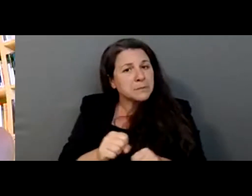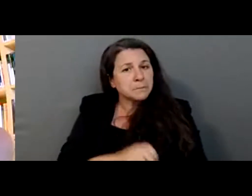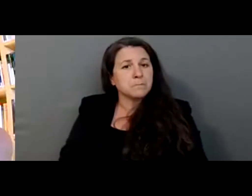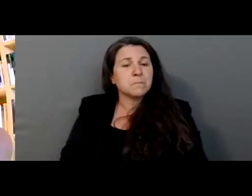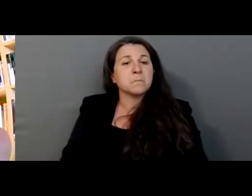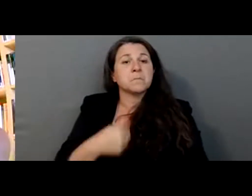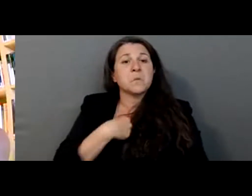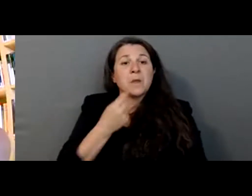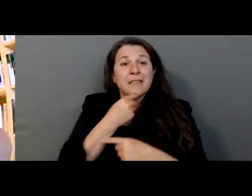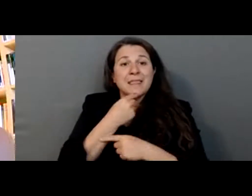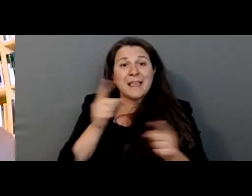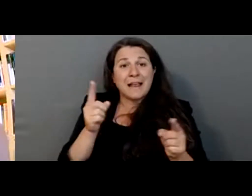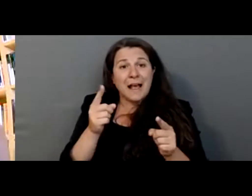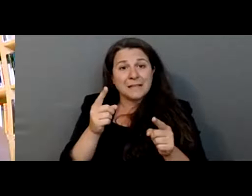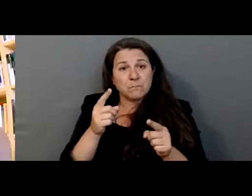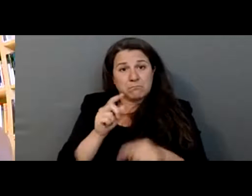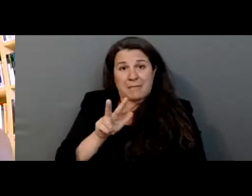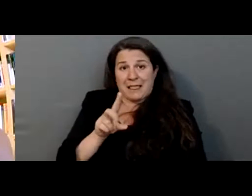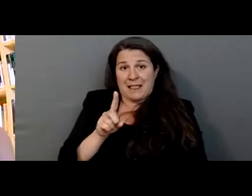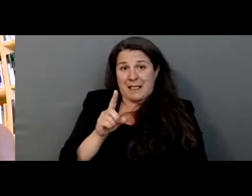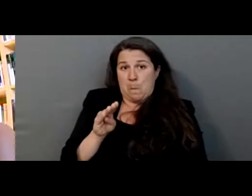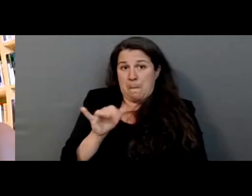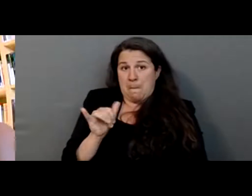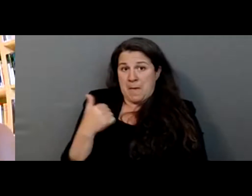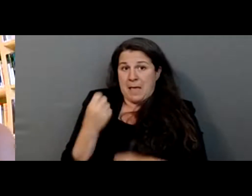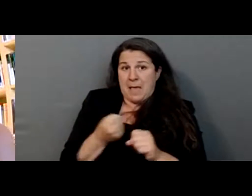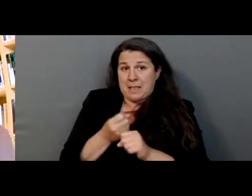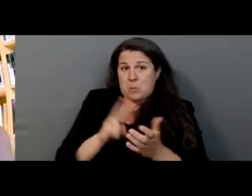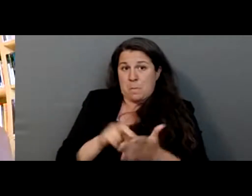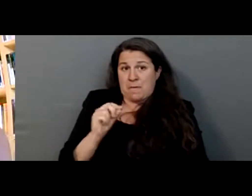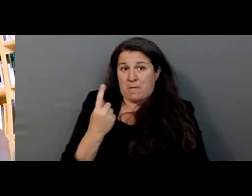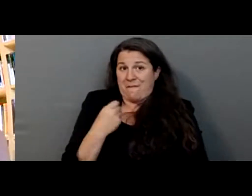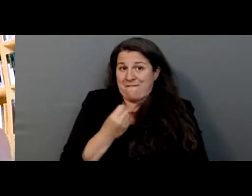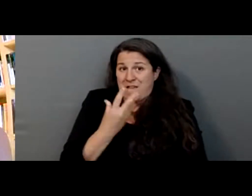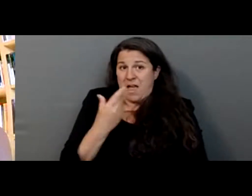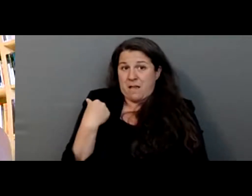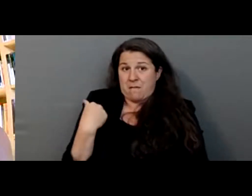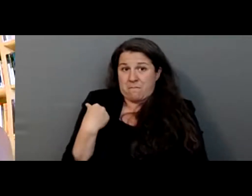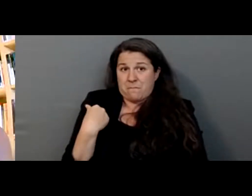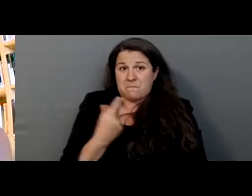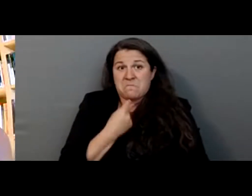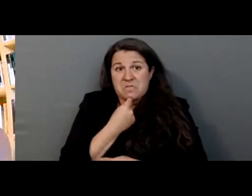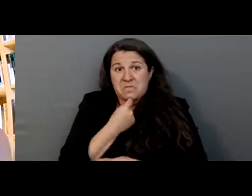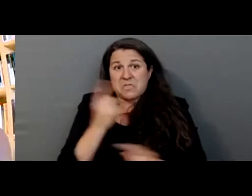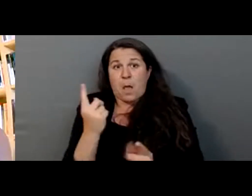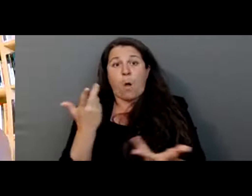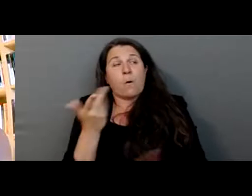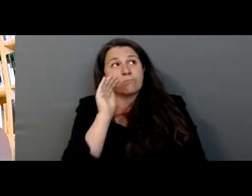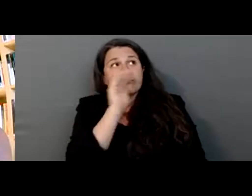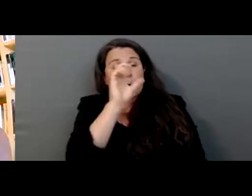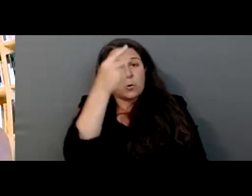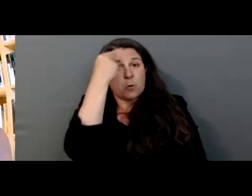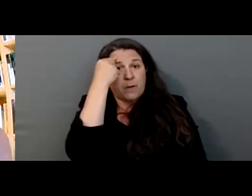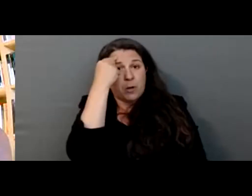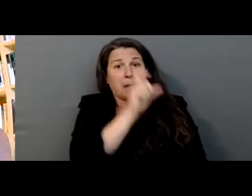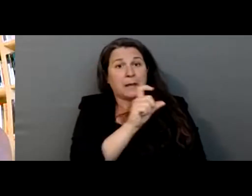mai 2021, c'est-à-dire il y a quelques jours à peine, nous avons demandé au gouvernement du Québec de mettre fin à l'état